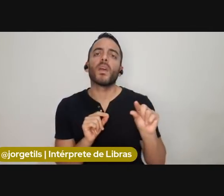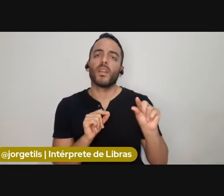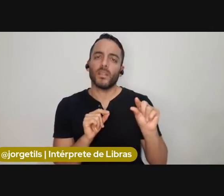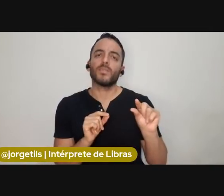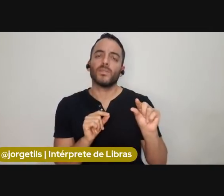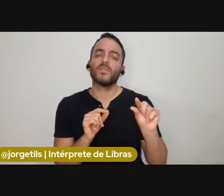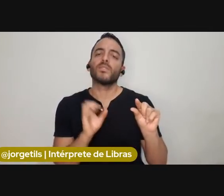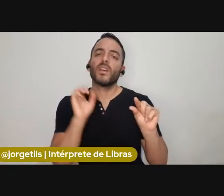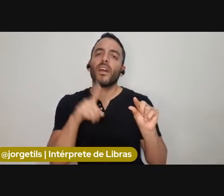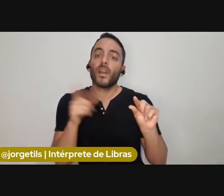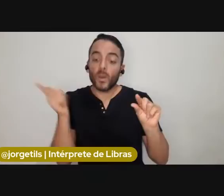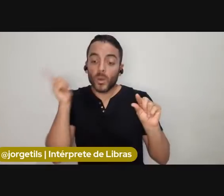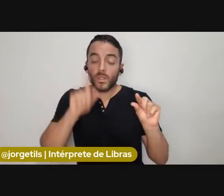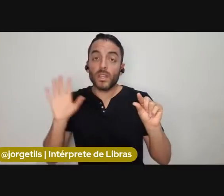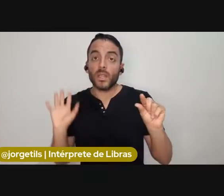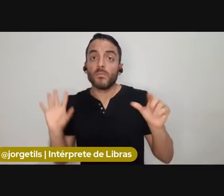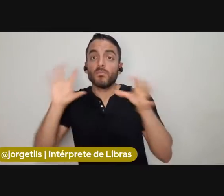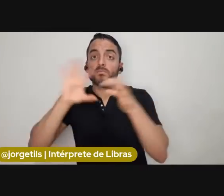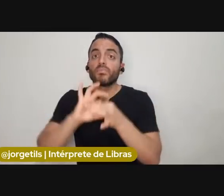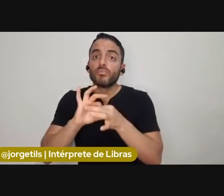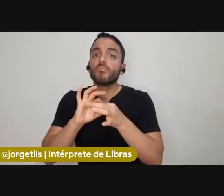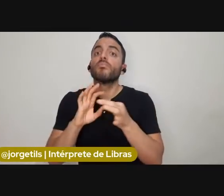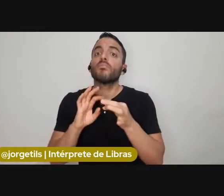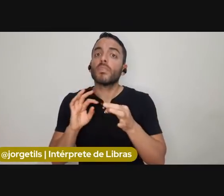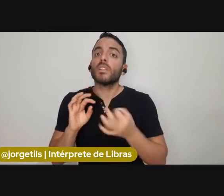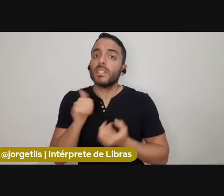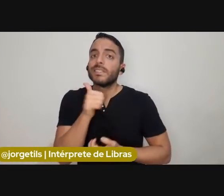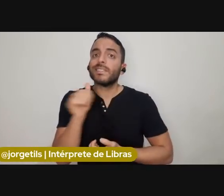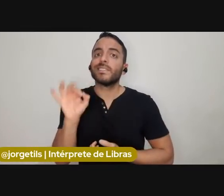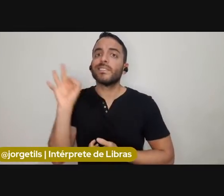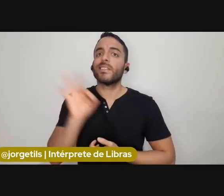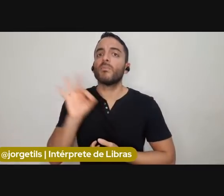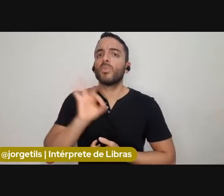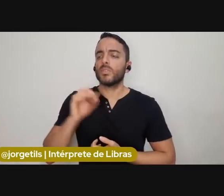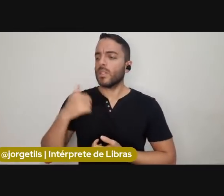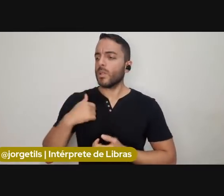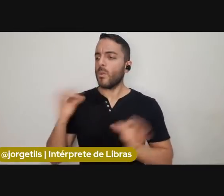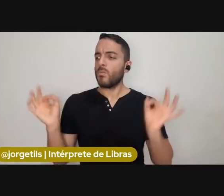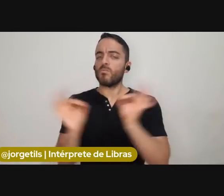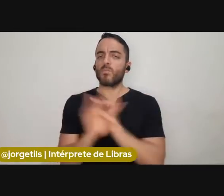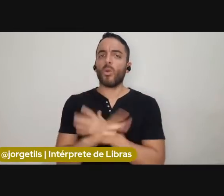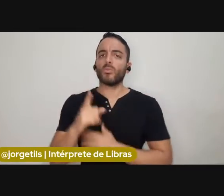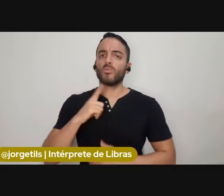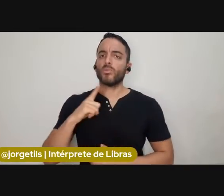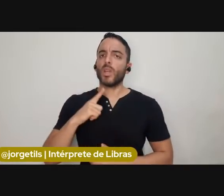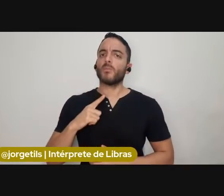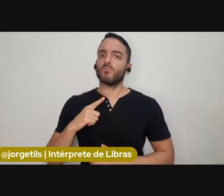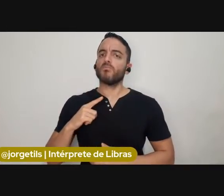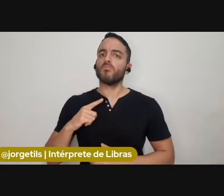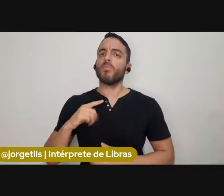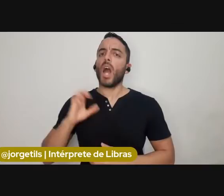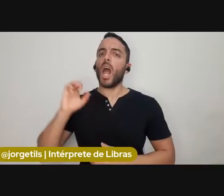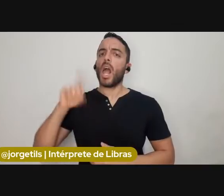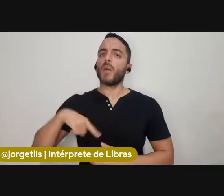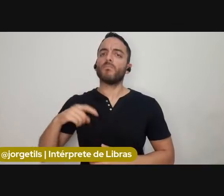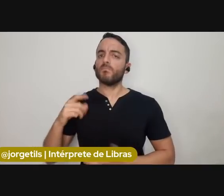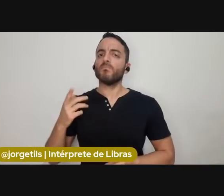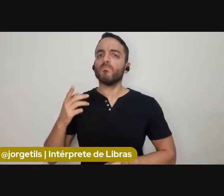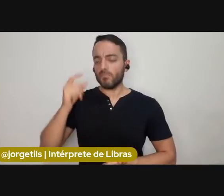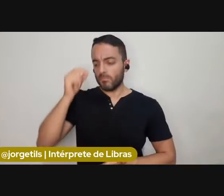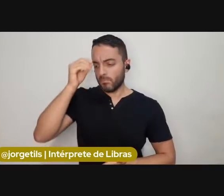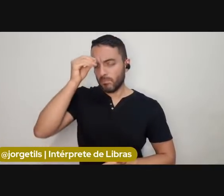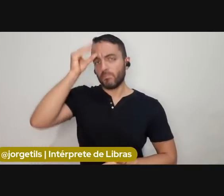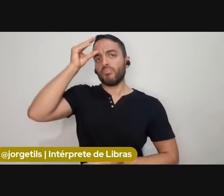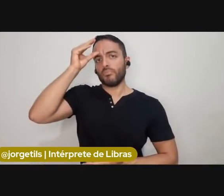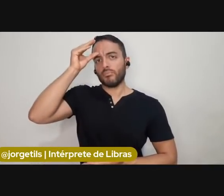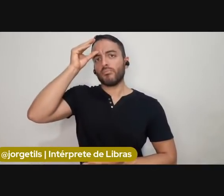unificar, totalizar esse saber, esse conhecimento, essa ideia do deslocamento permanente, da